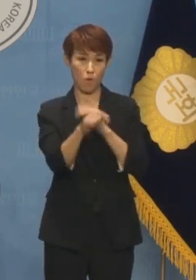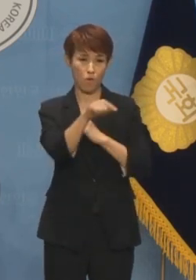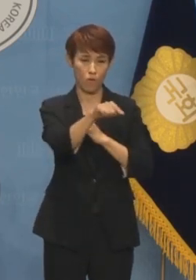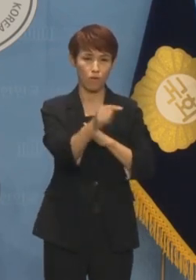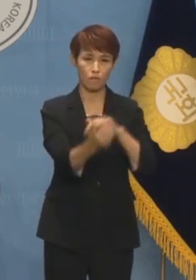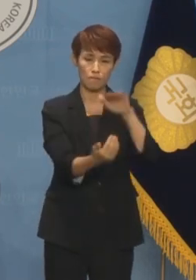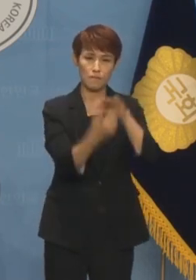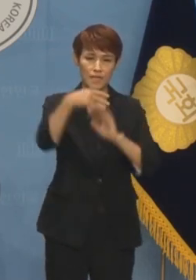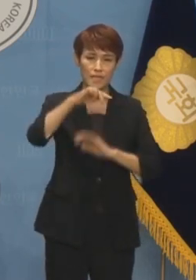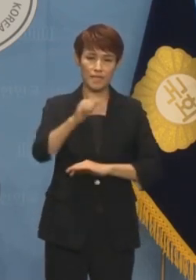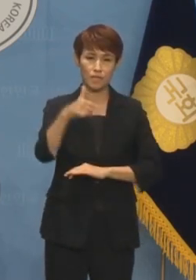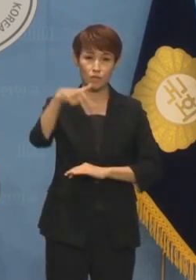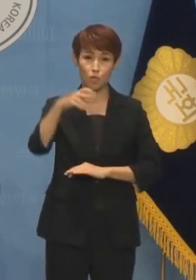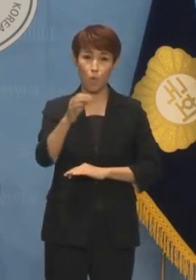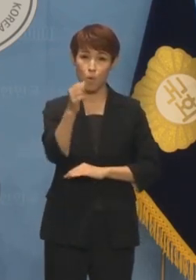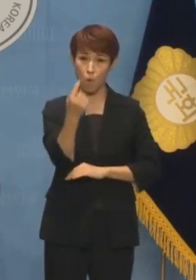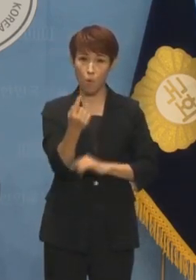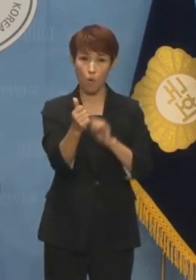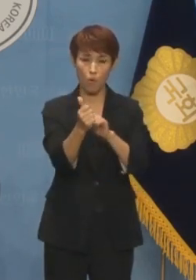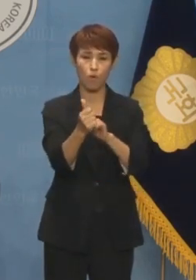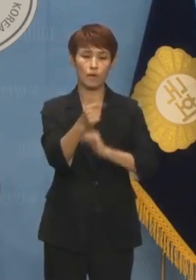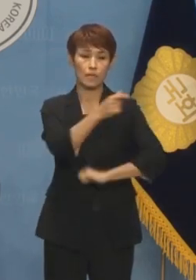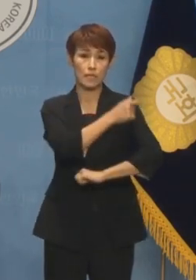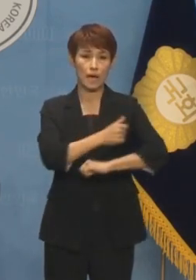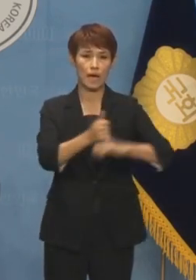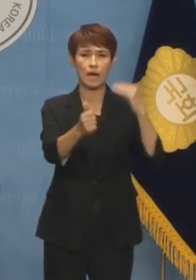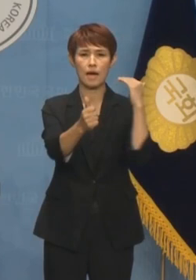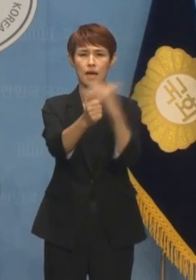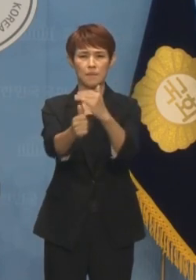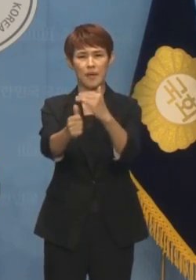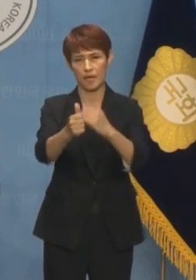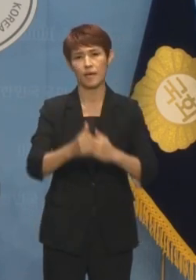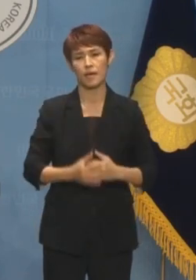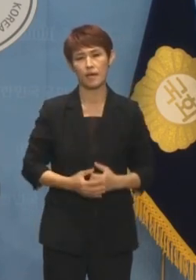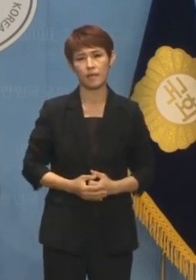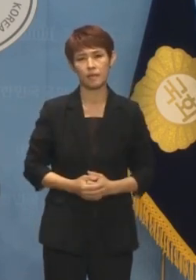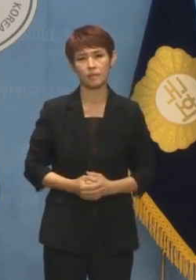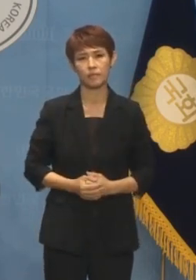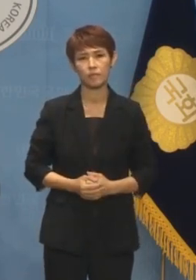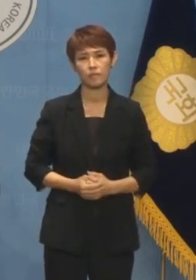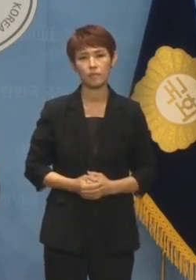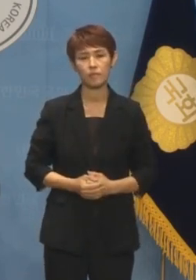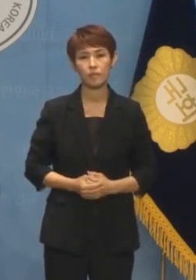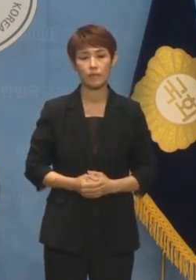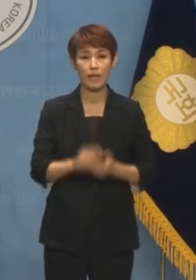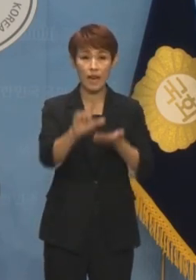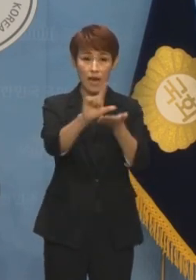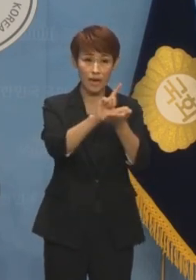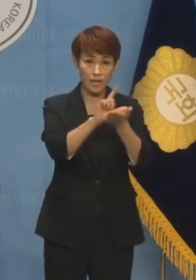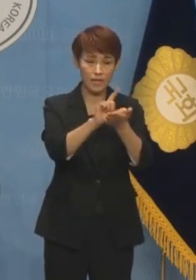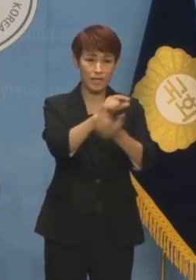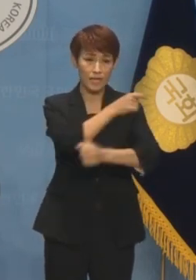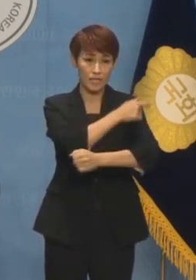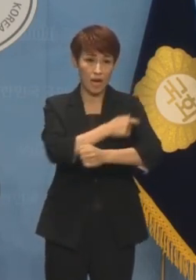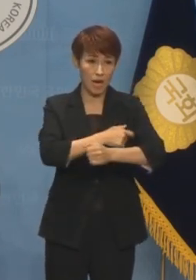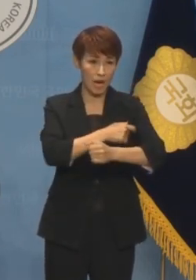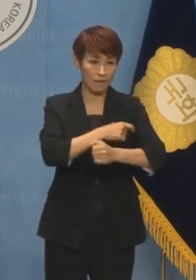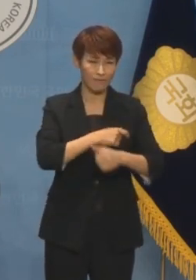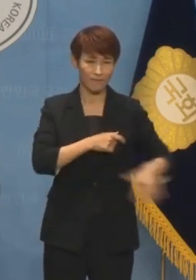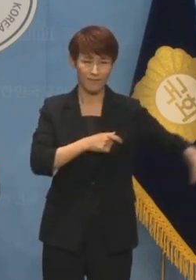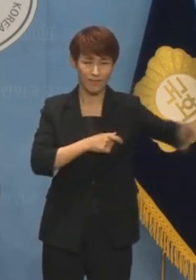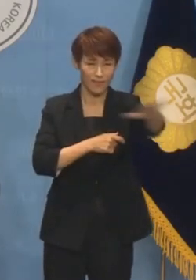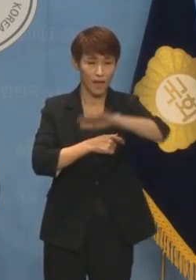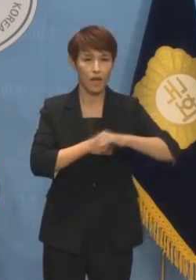최고 제품 책임자도 사내 이사에서 물러나게 되었습니다. 이로써 라인 야후 이사회는